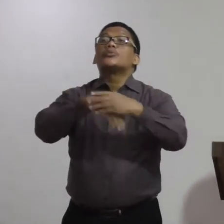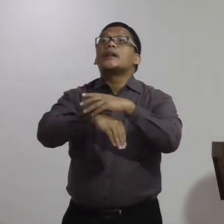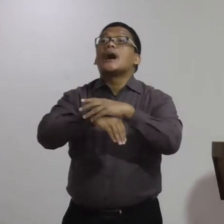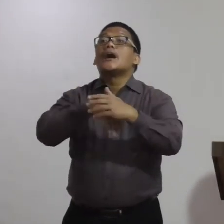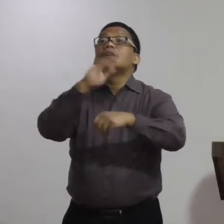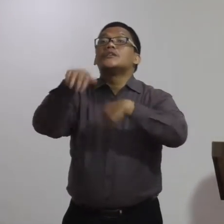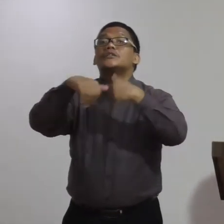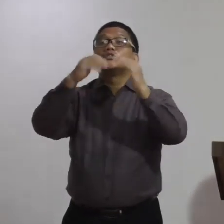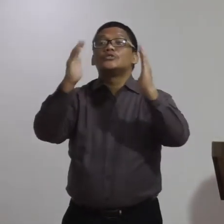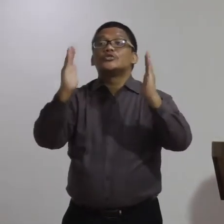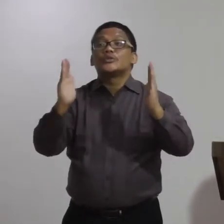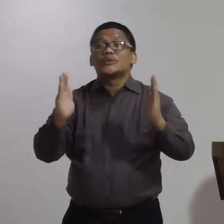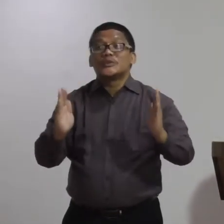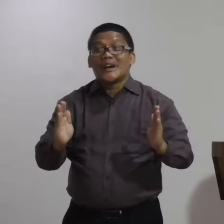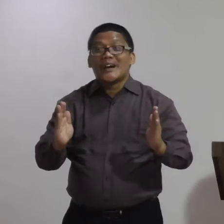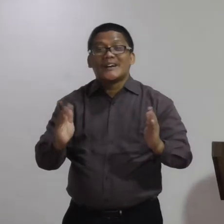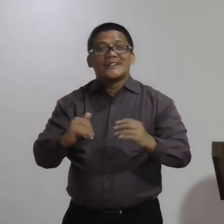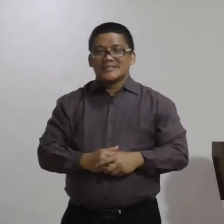Ya,